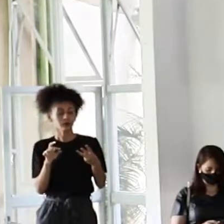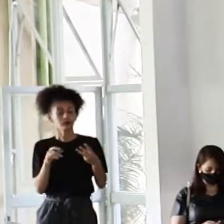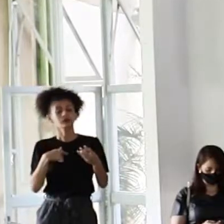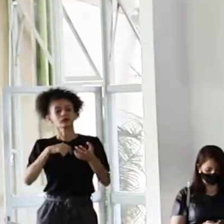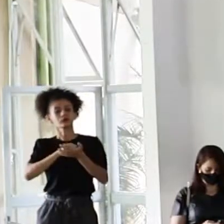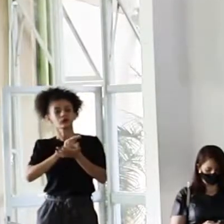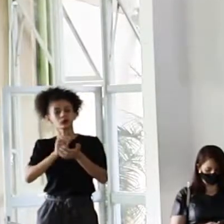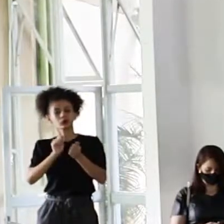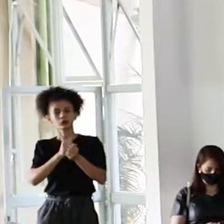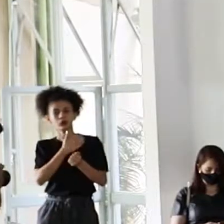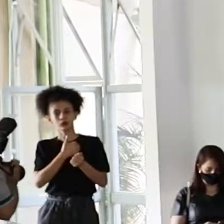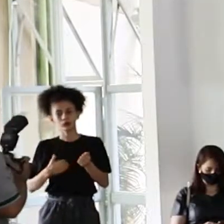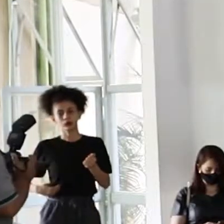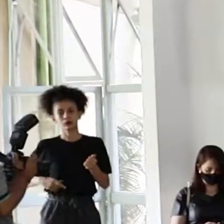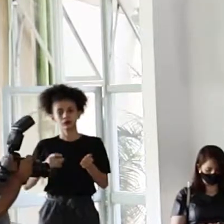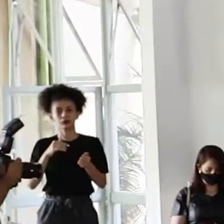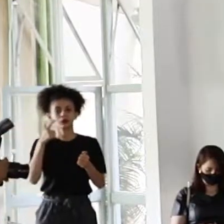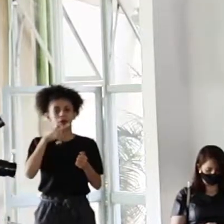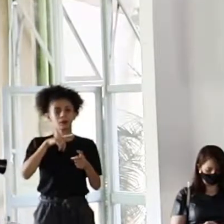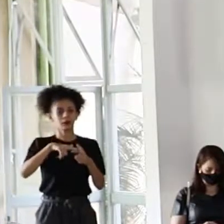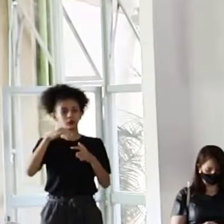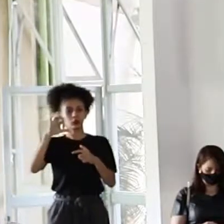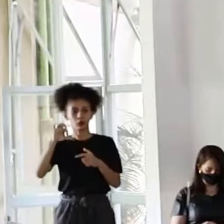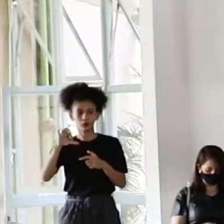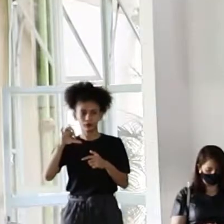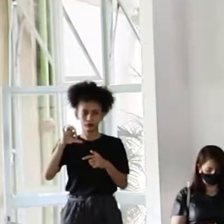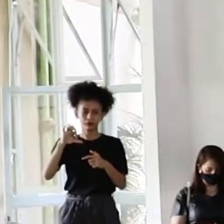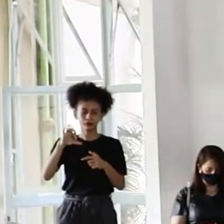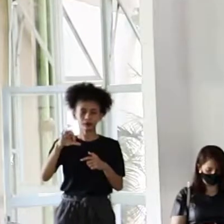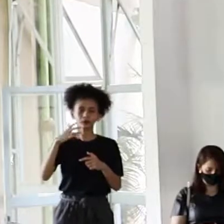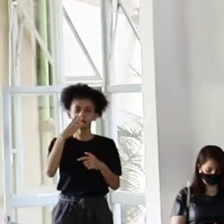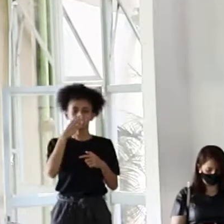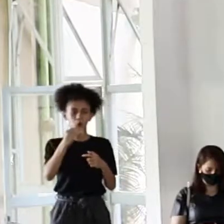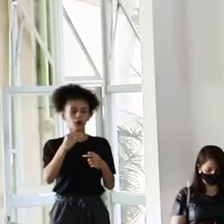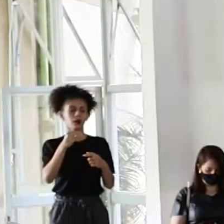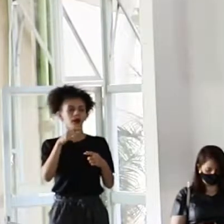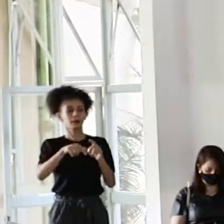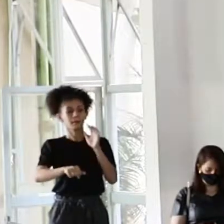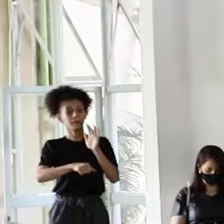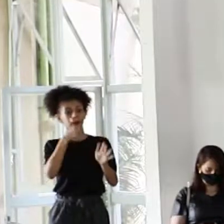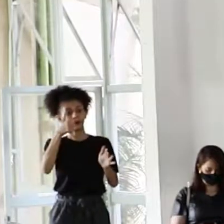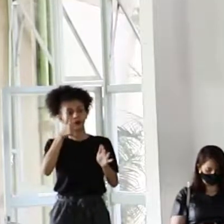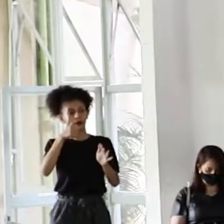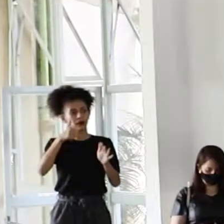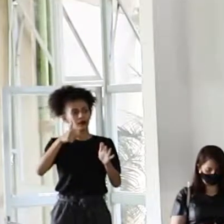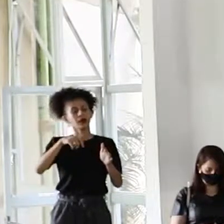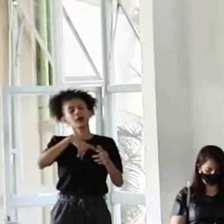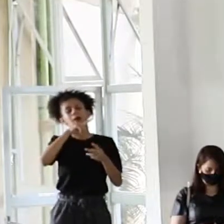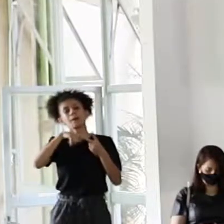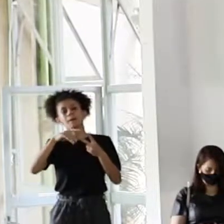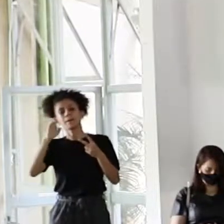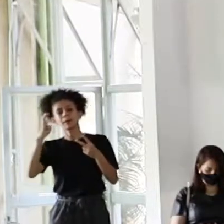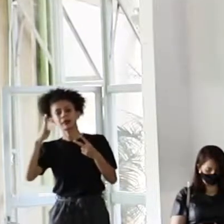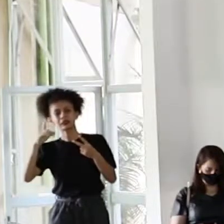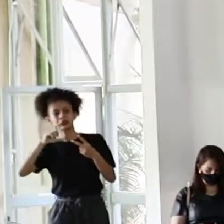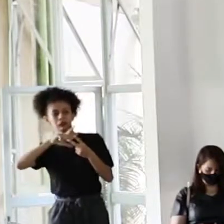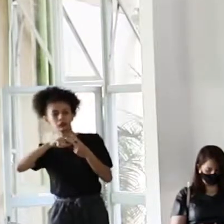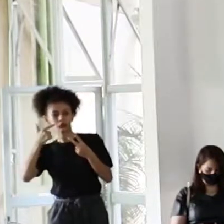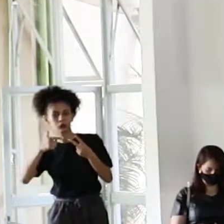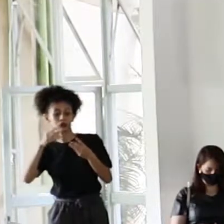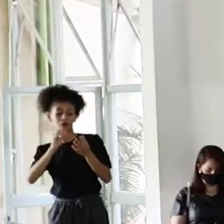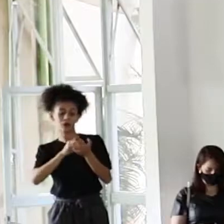Guará foi a primeira Brazlândia segunda e tem mais fecha ainda Santa Maria Itapoã Paranoá